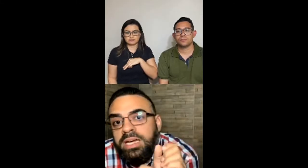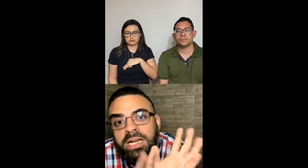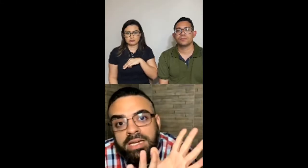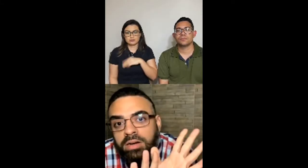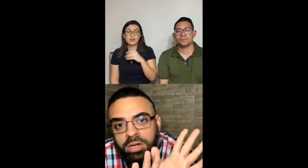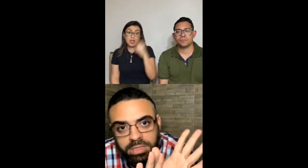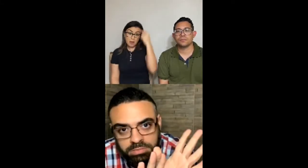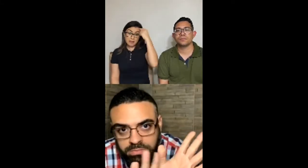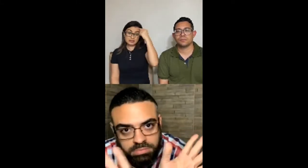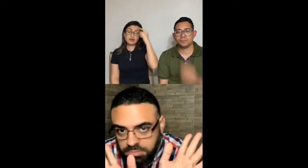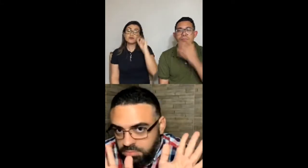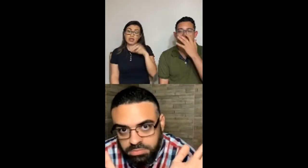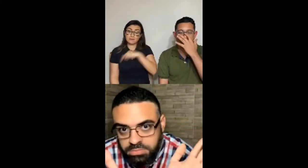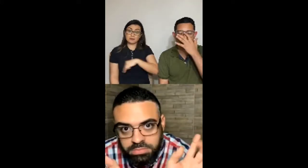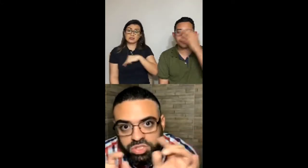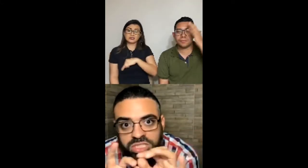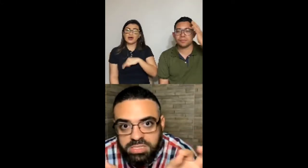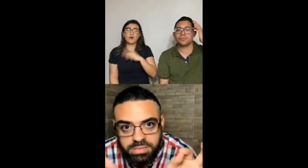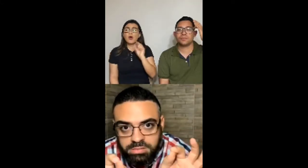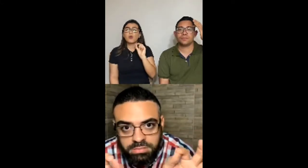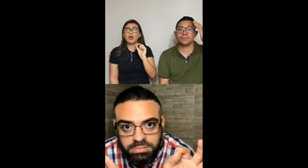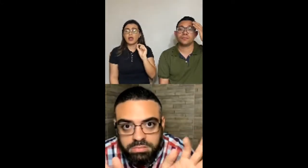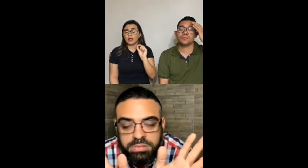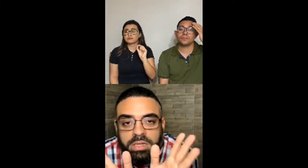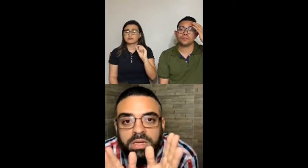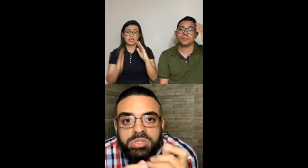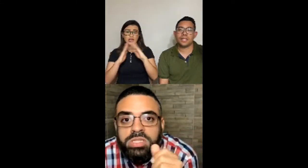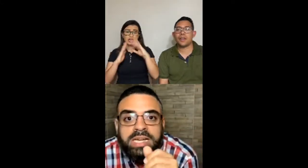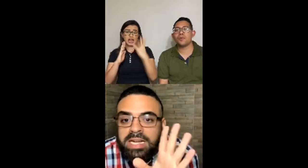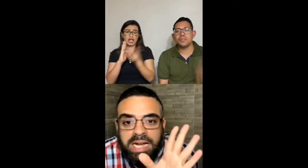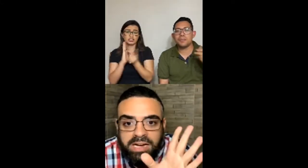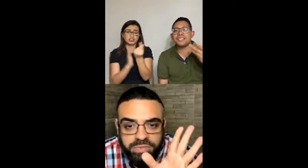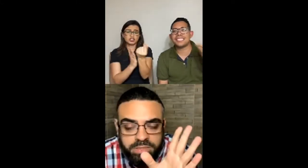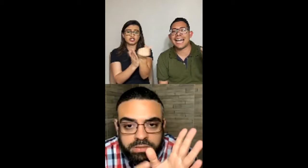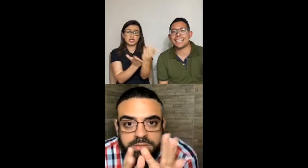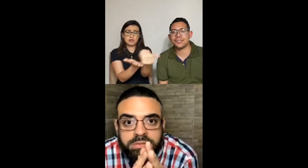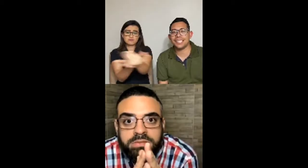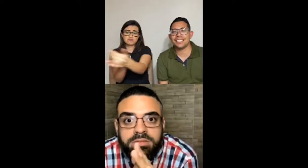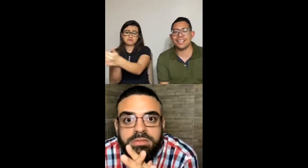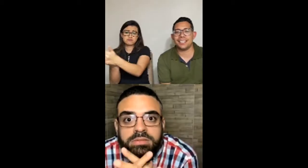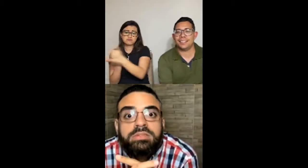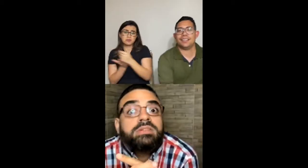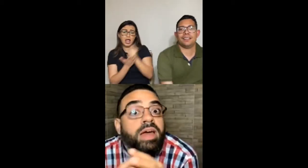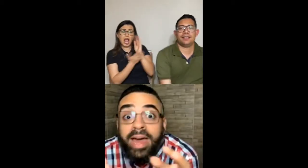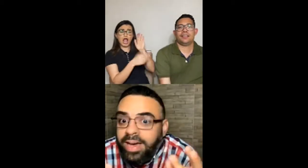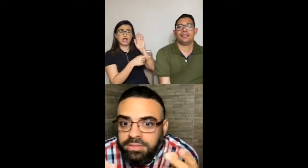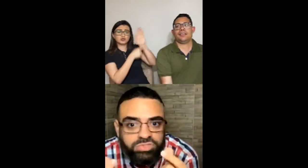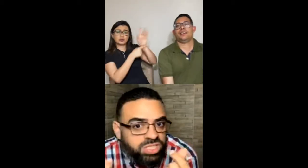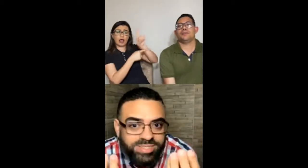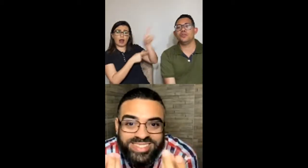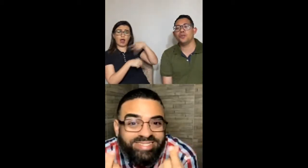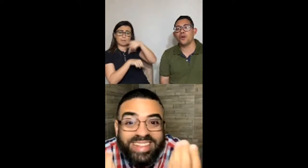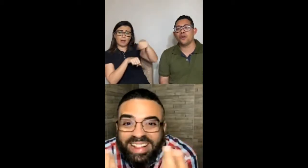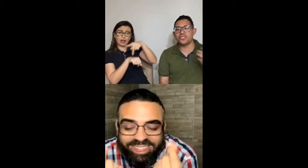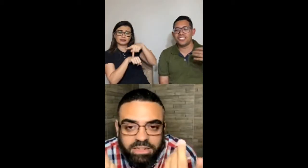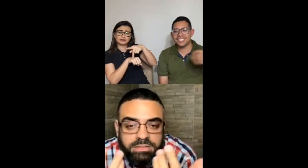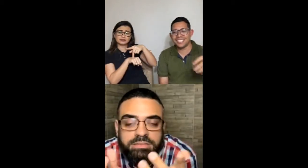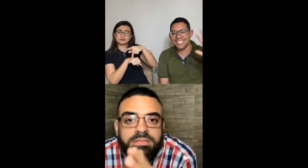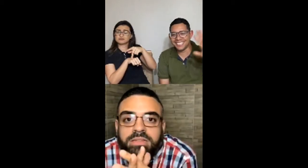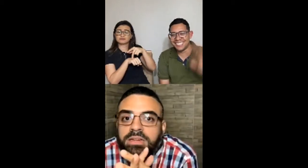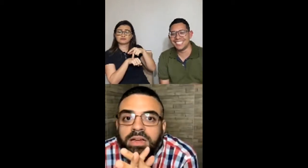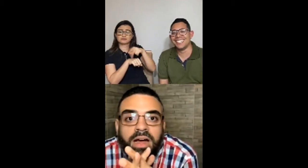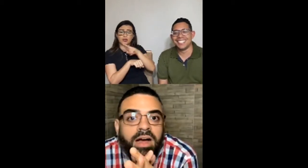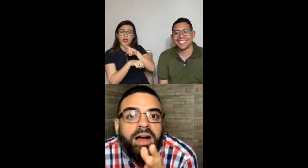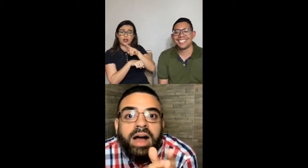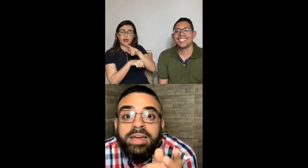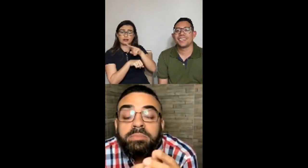missões. Missões era o evento do mês da igreja para mandar o dinheiro para... Algo muito abstrato ainda, né? Muito longe.